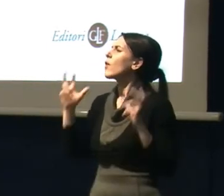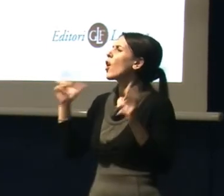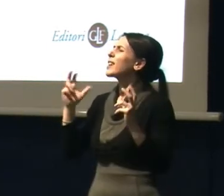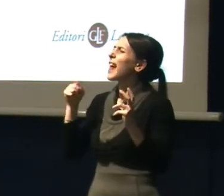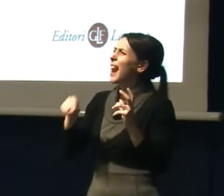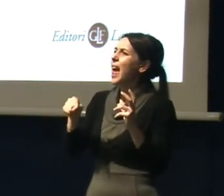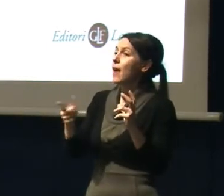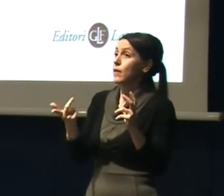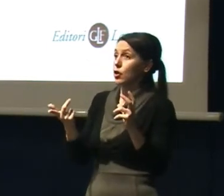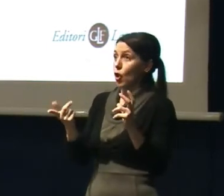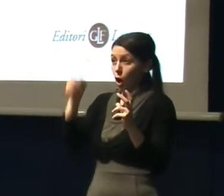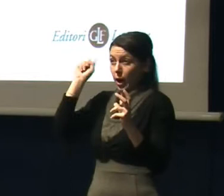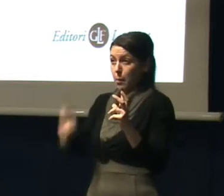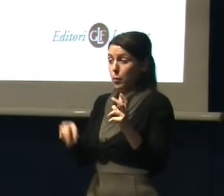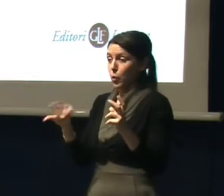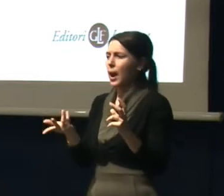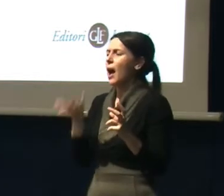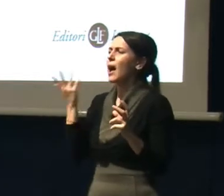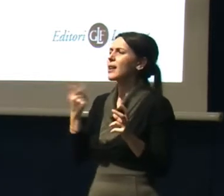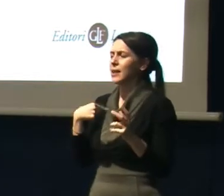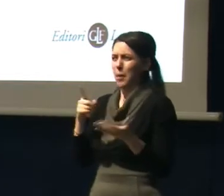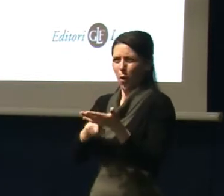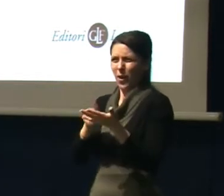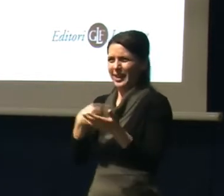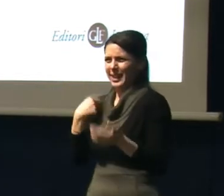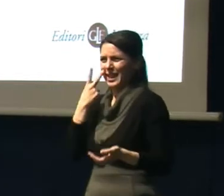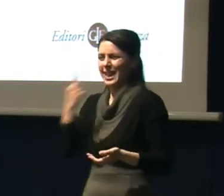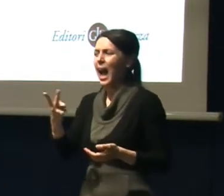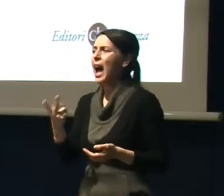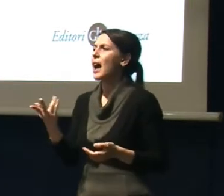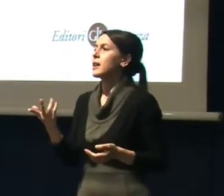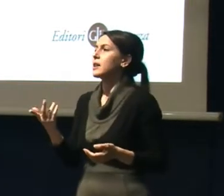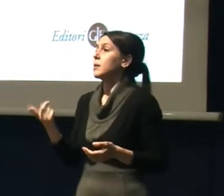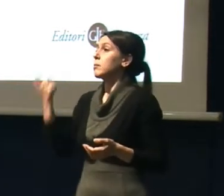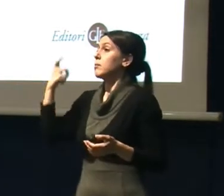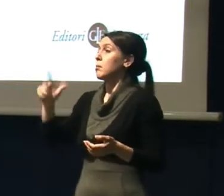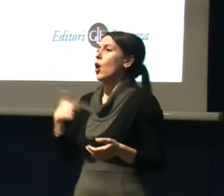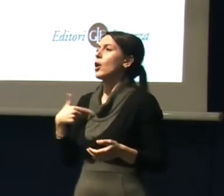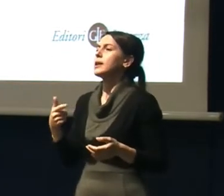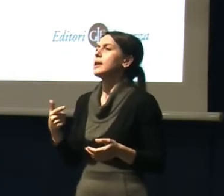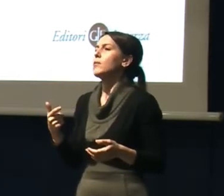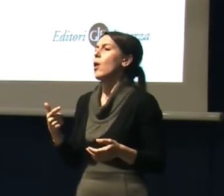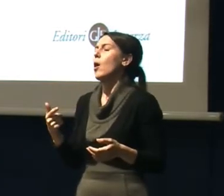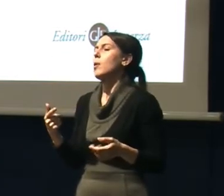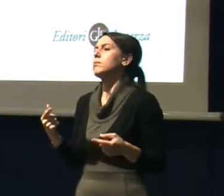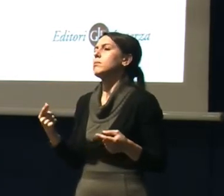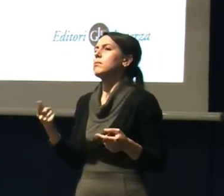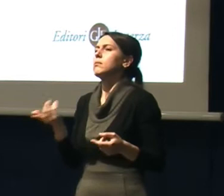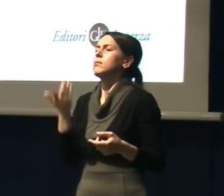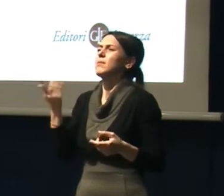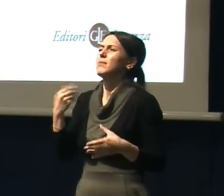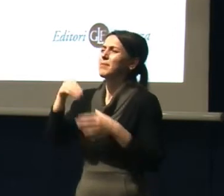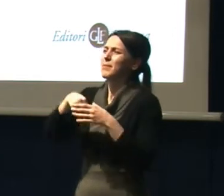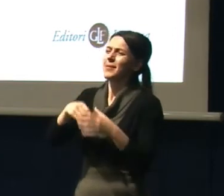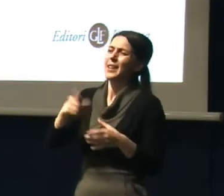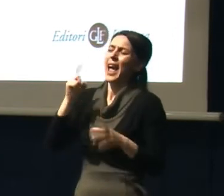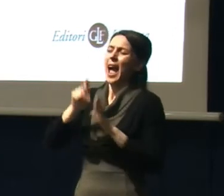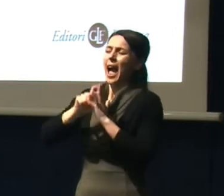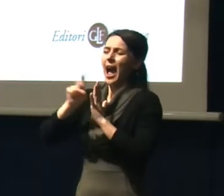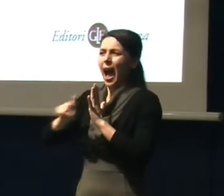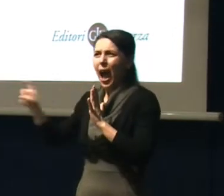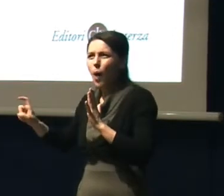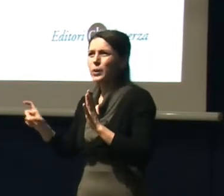meno rilevante io cito anche qui dei dati essendo parte da tempo di queste conventicole ads audi del che sono a